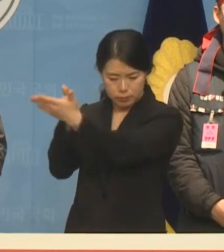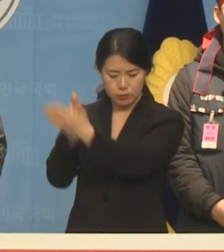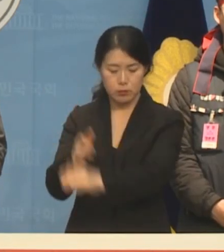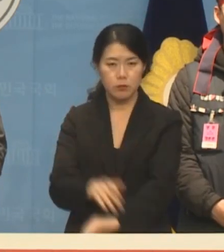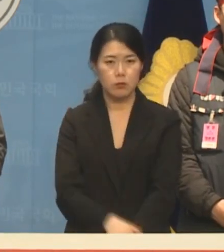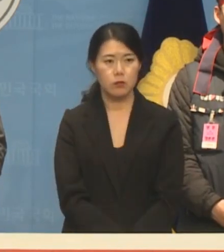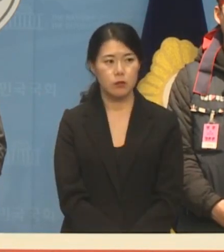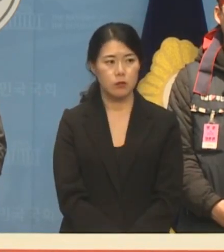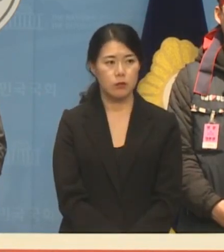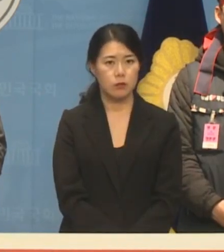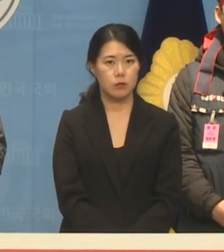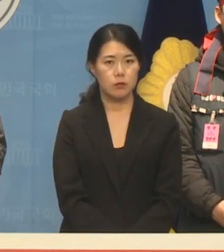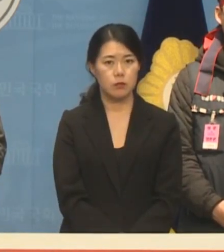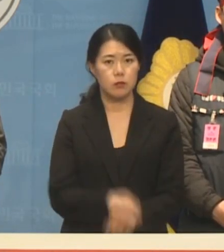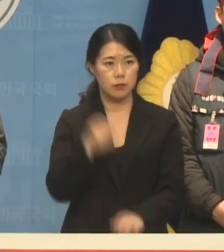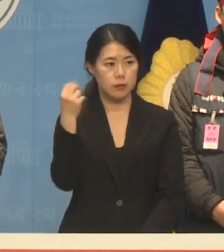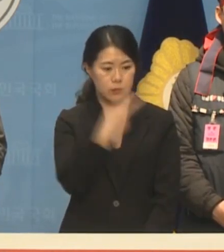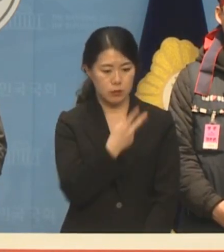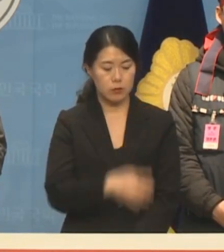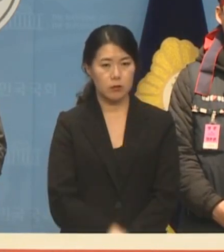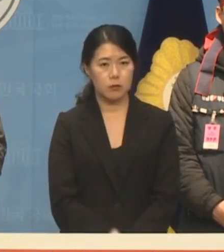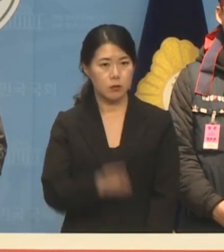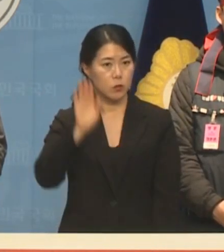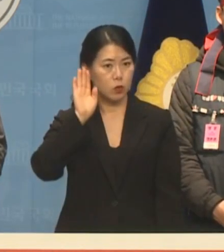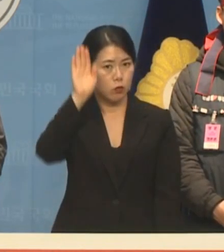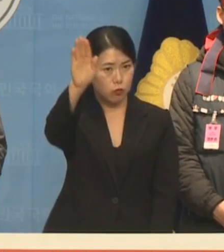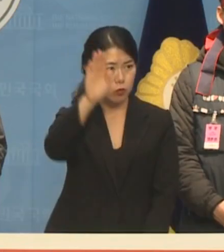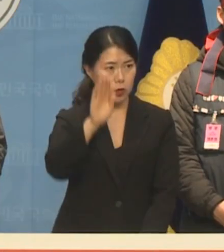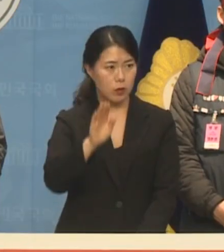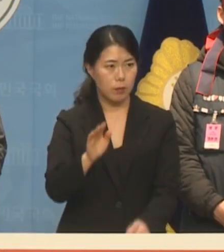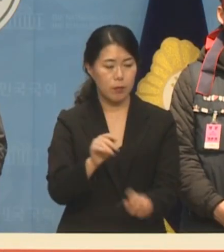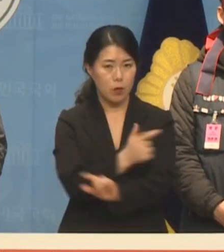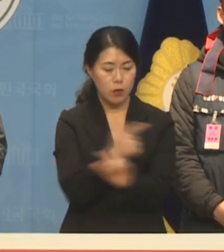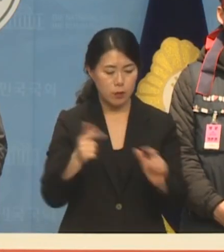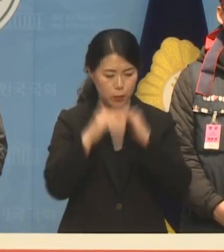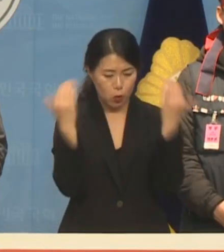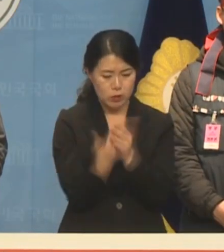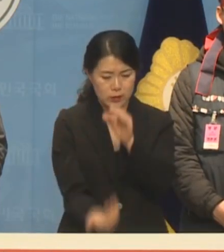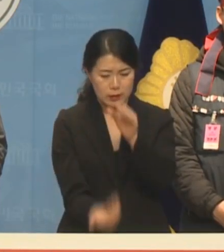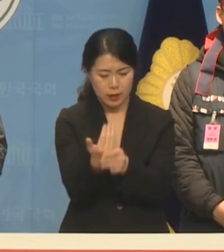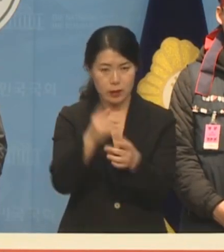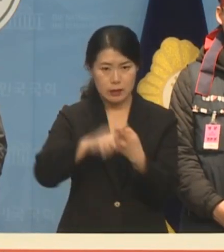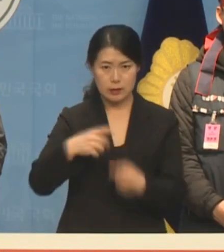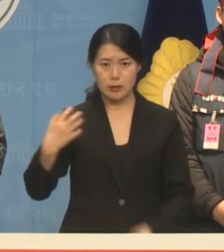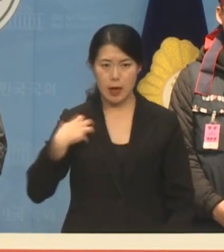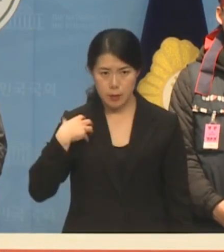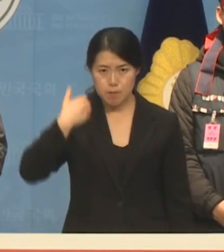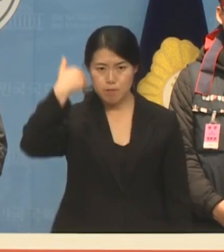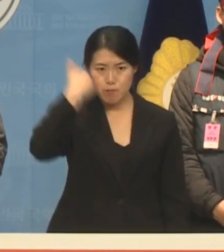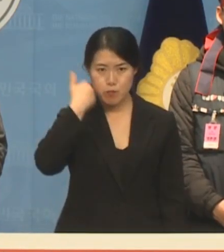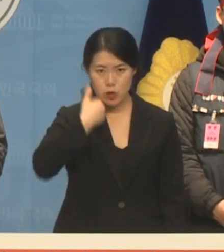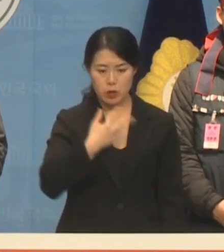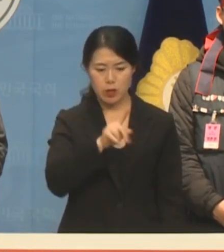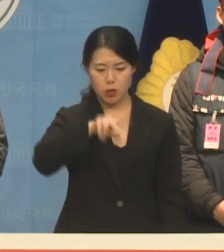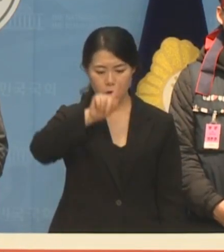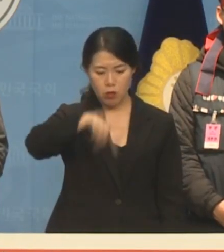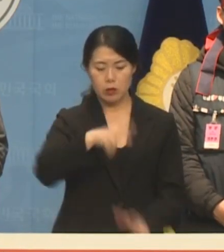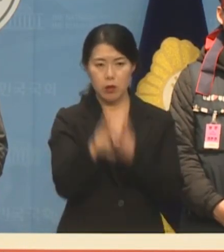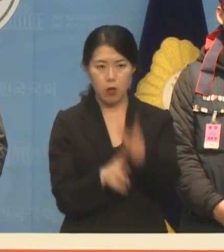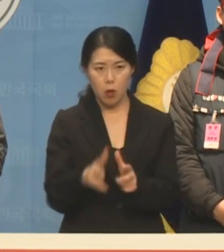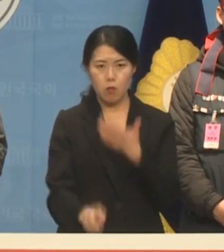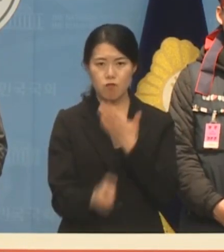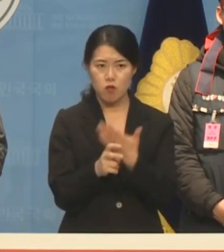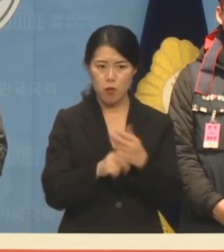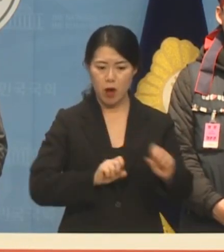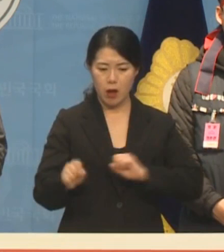것이다. 그리고 이후 벌어질 모든 사태에 대한 책임은 대덕산업의